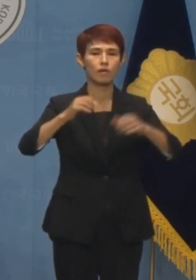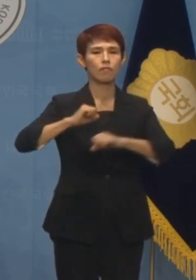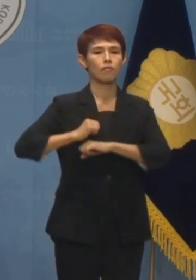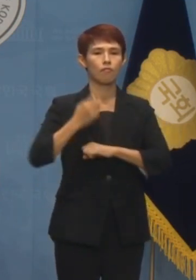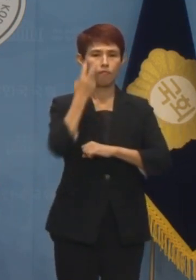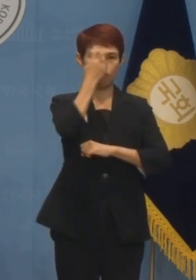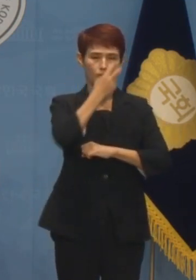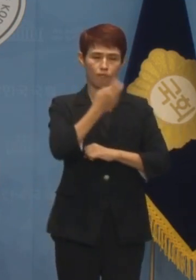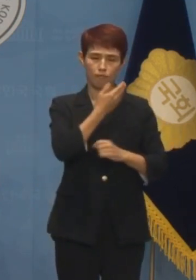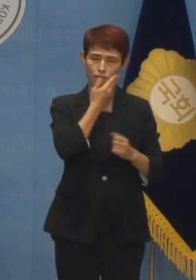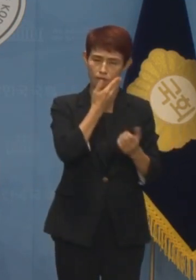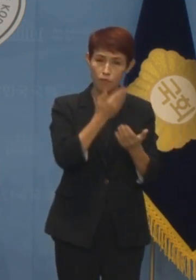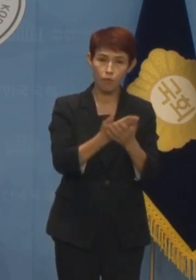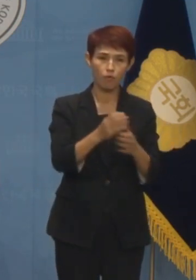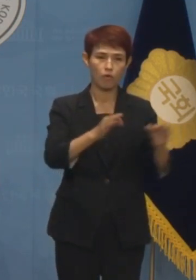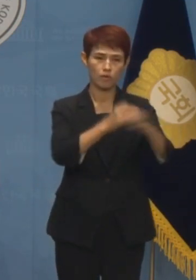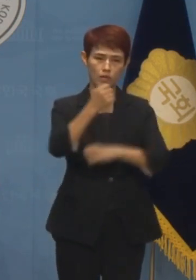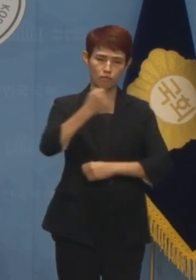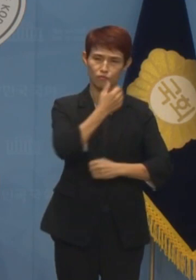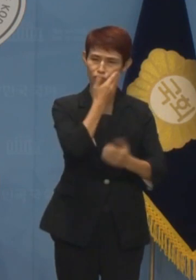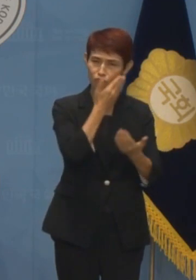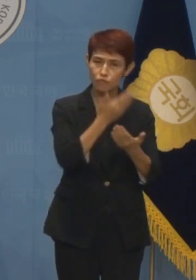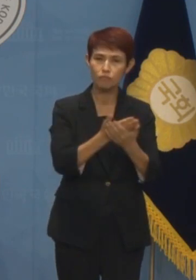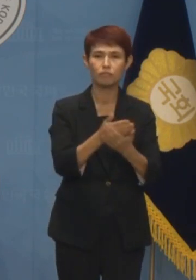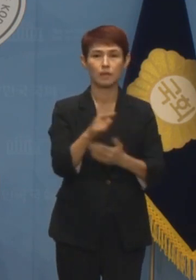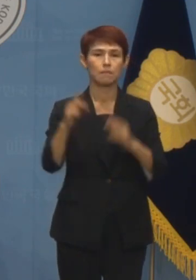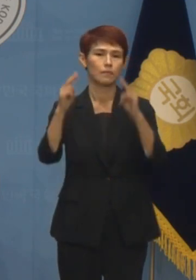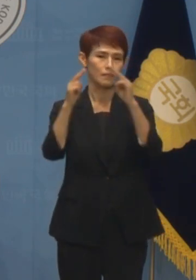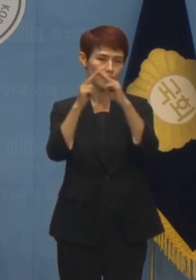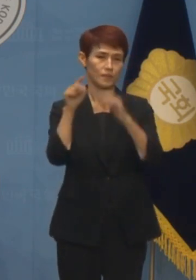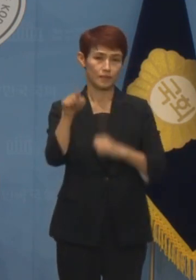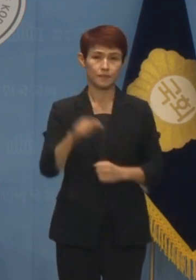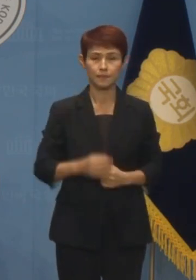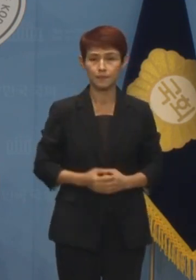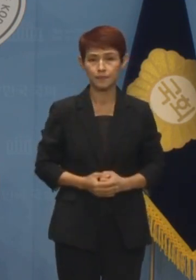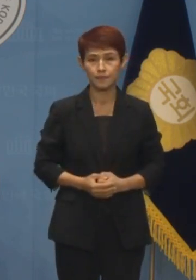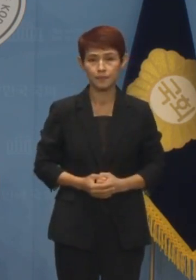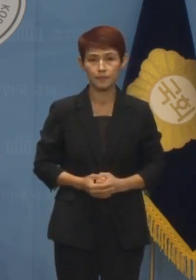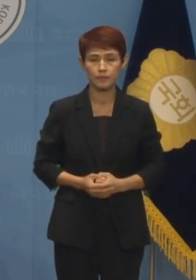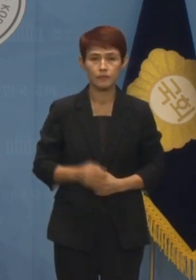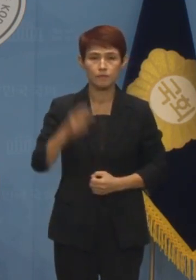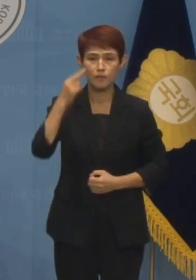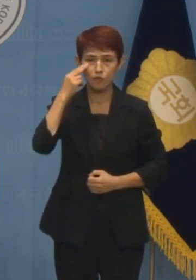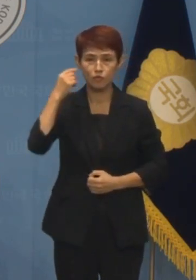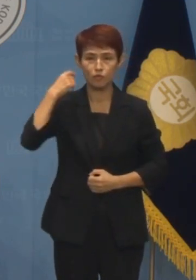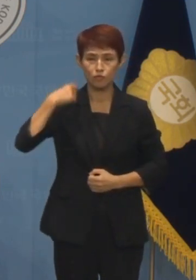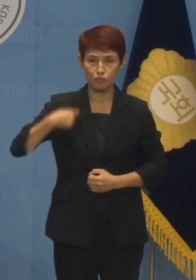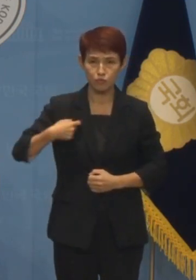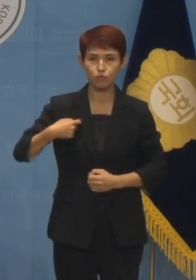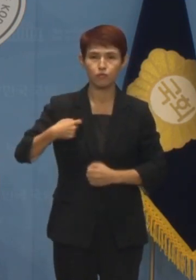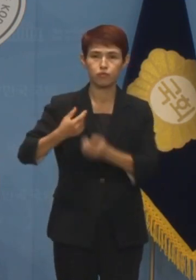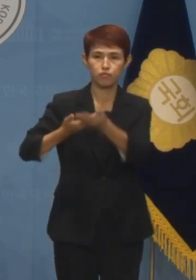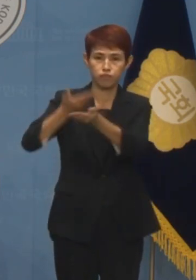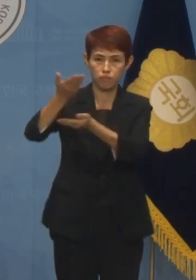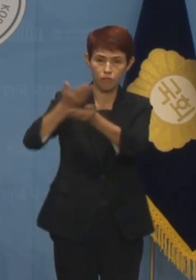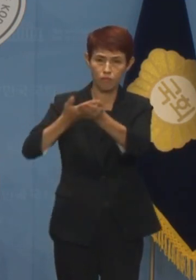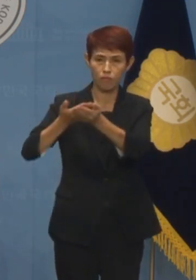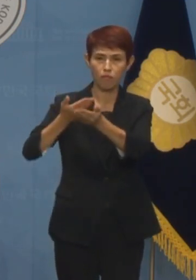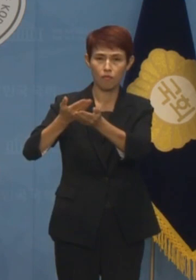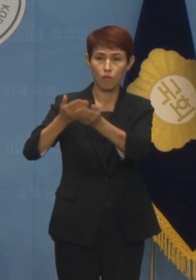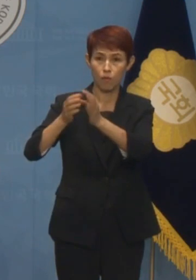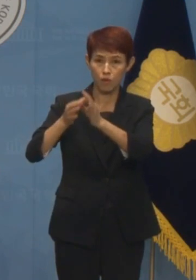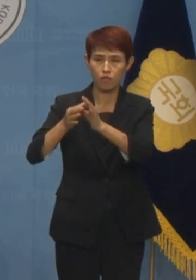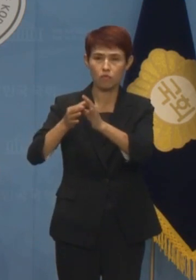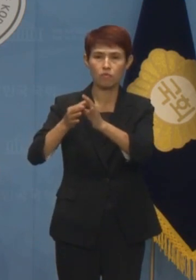안보와 직결됩니다. 이에 따라서 미중 무역 전쟁 등 공급망이